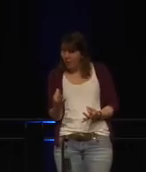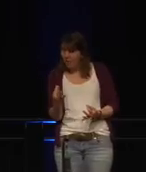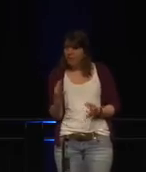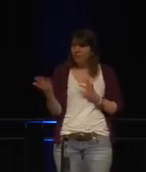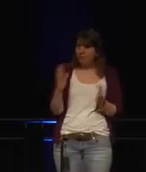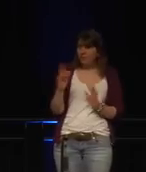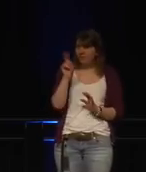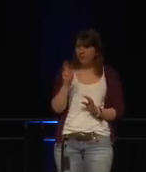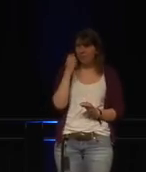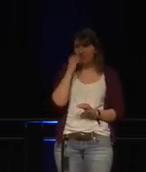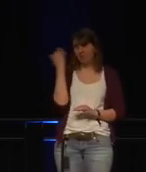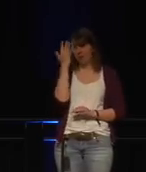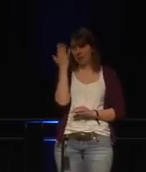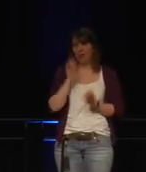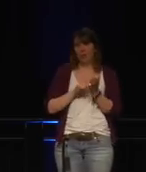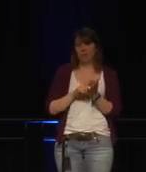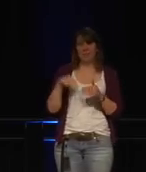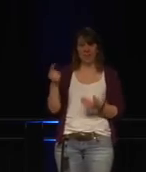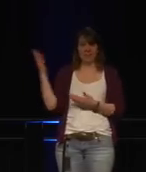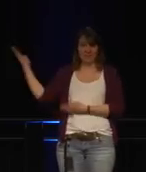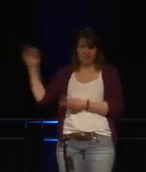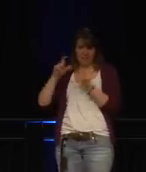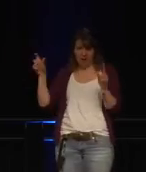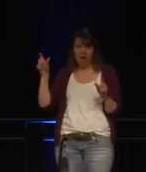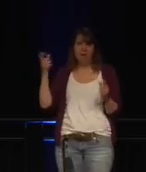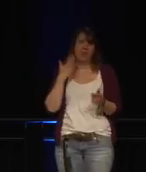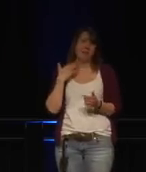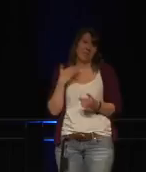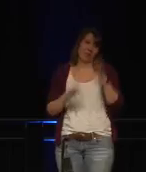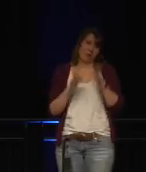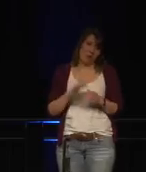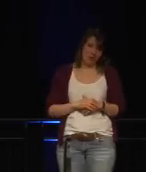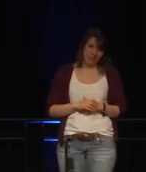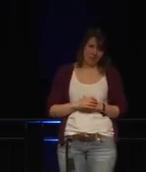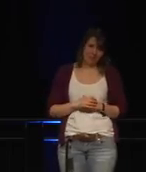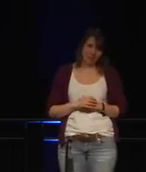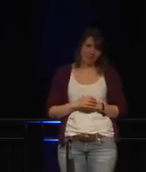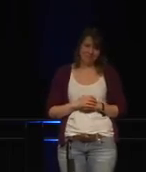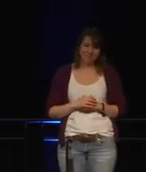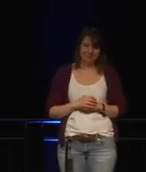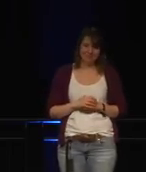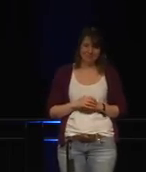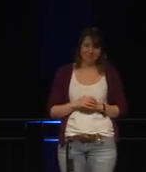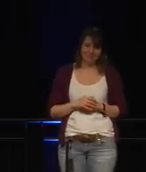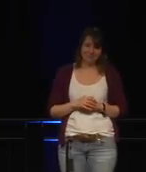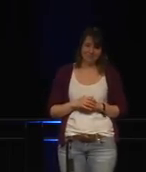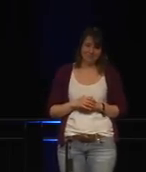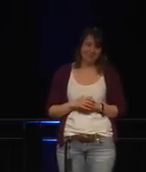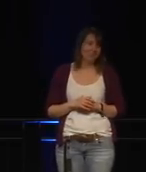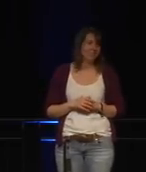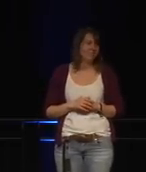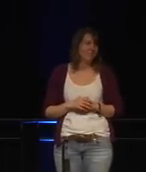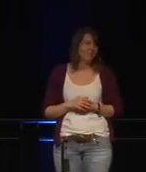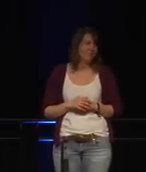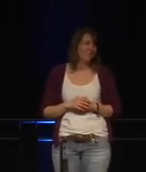considerad si de verdad necesitáis un juego conectado para vuestros hijos o para vosotros, porque la próxima sección